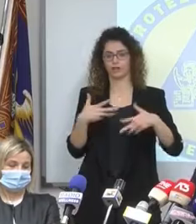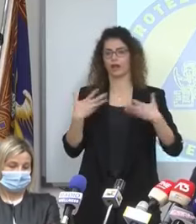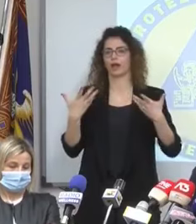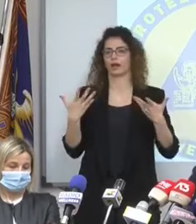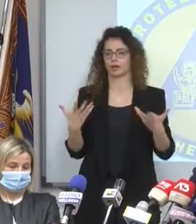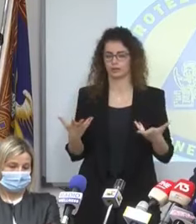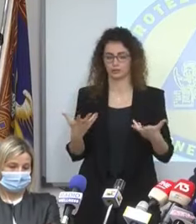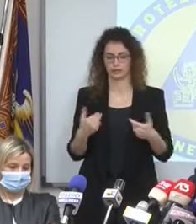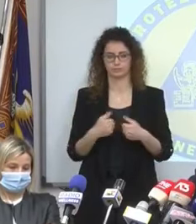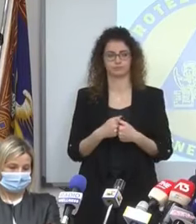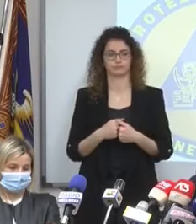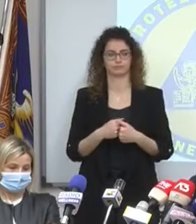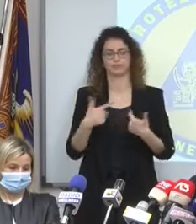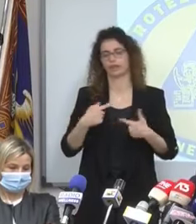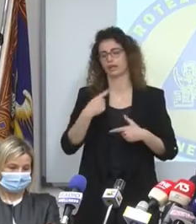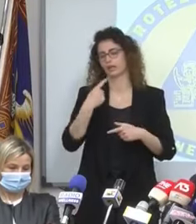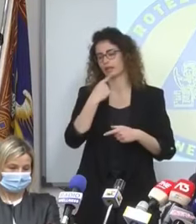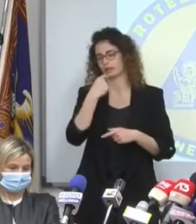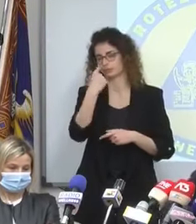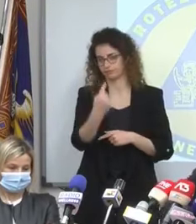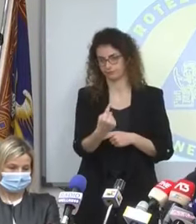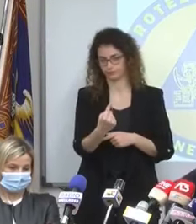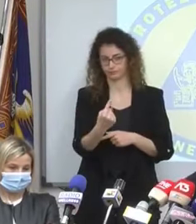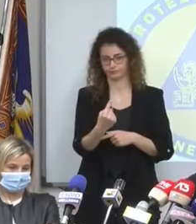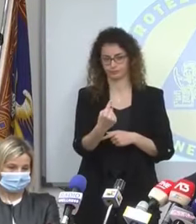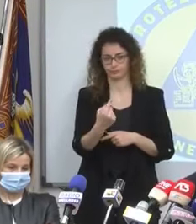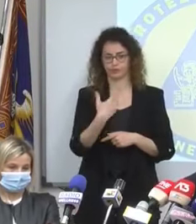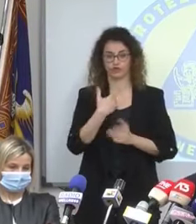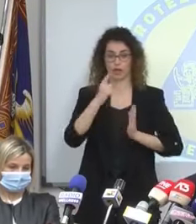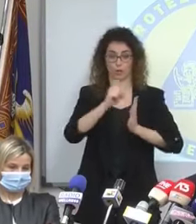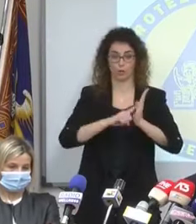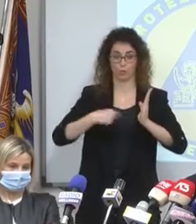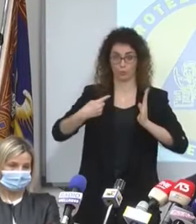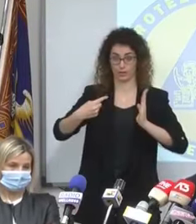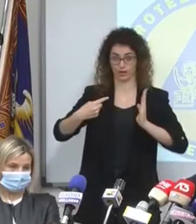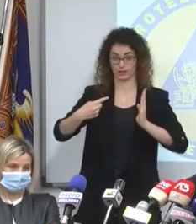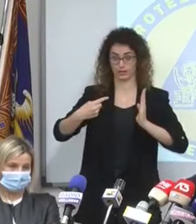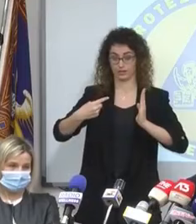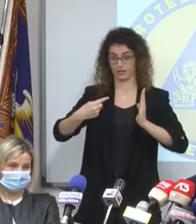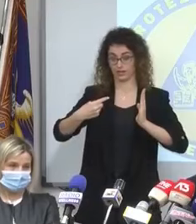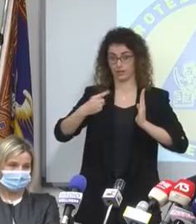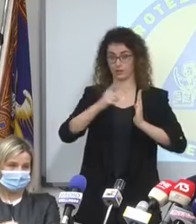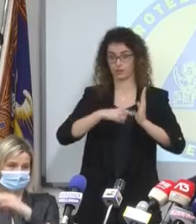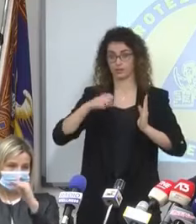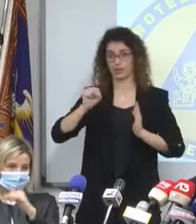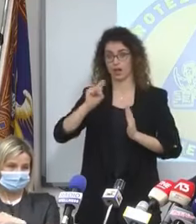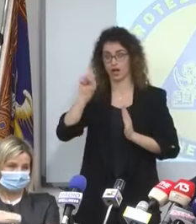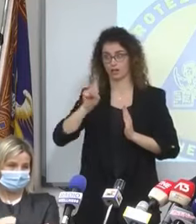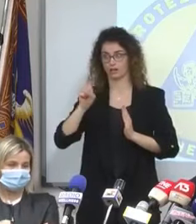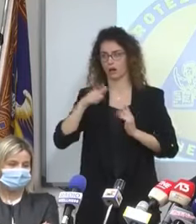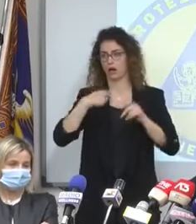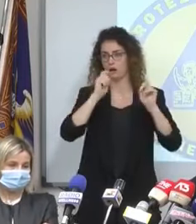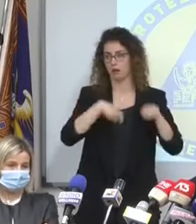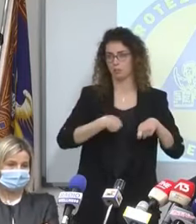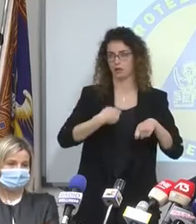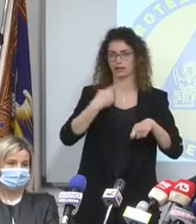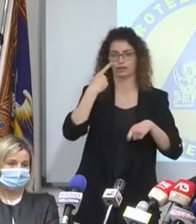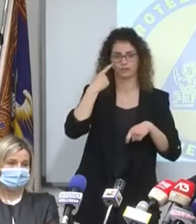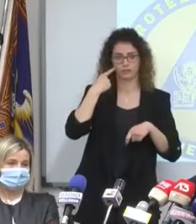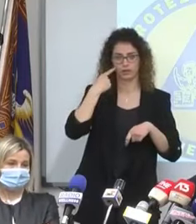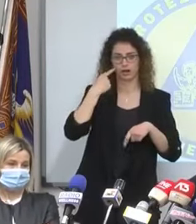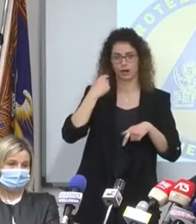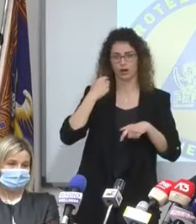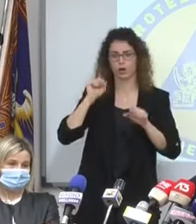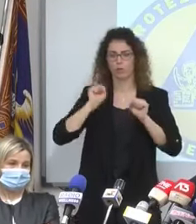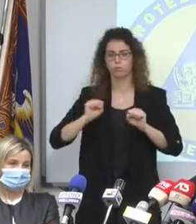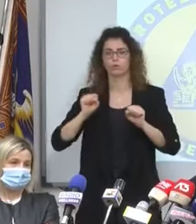Allora, intanto c'è da dire una roba, che noi abbiamo avuto più di un mese AstraZeneca, che è entrato in funzione a febbraio, autorizzato sugli